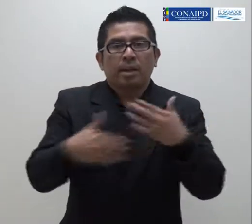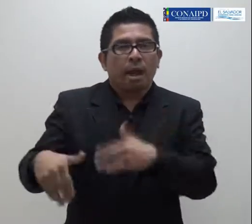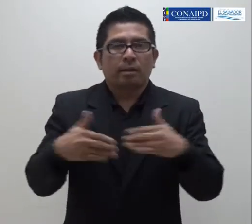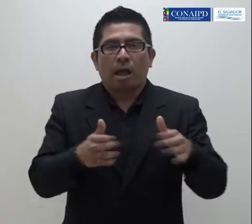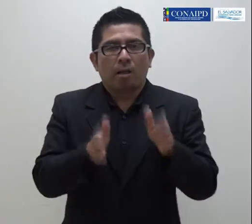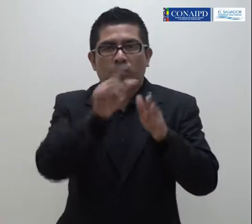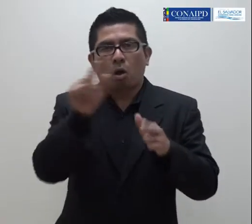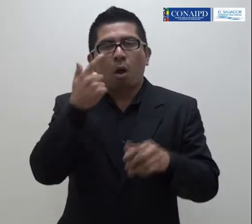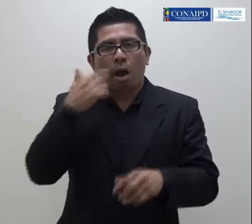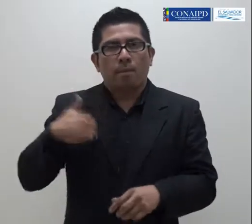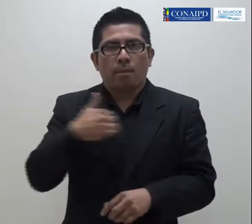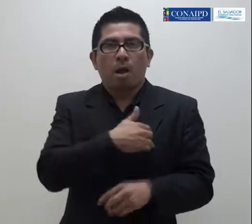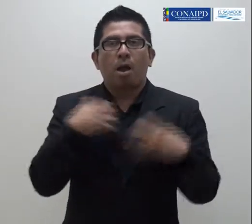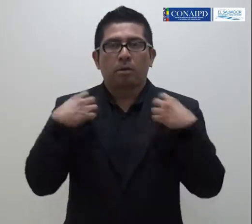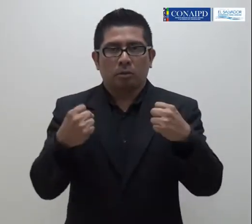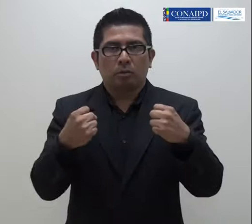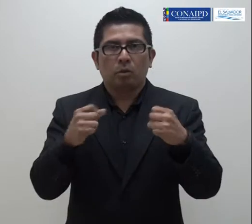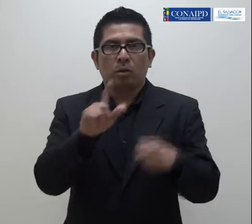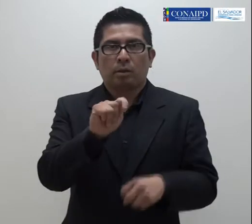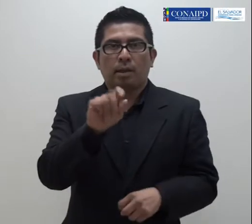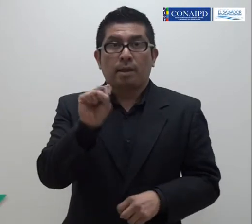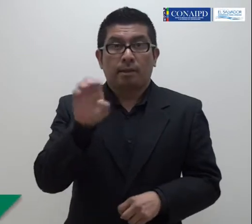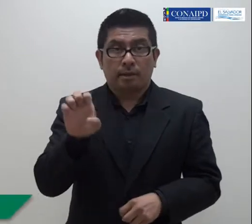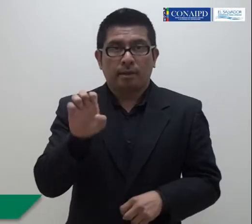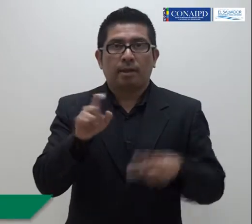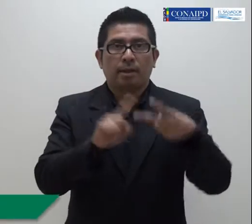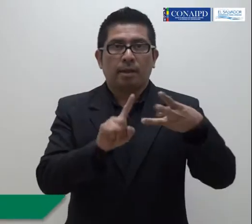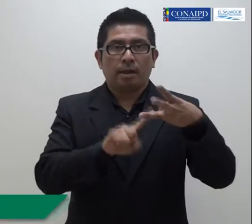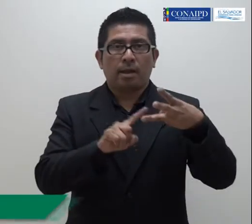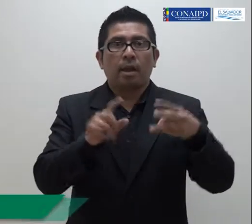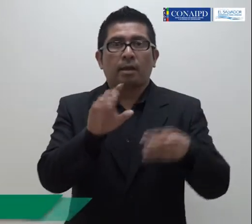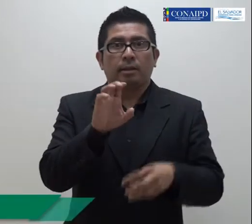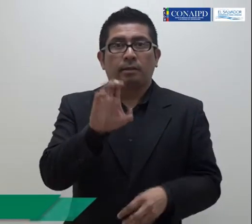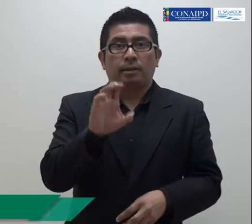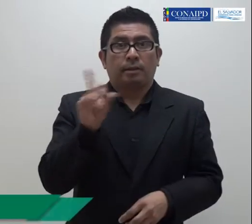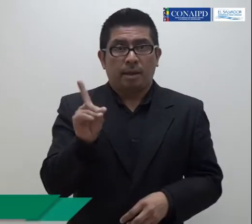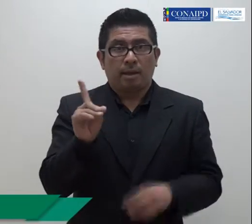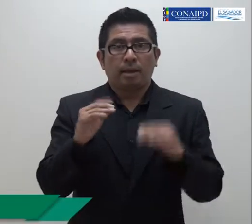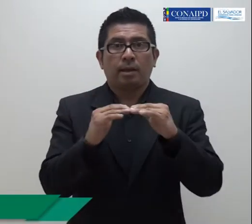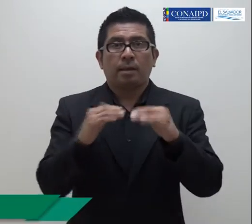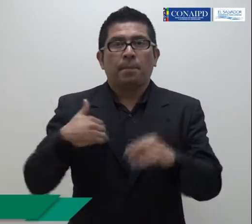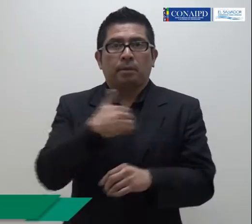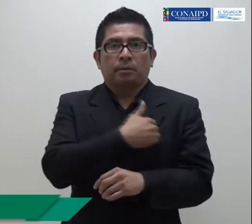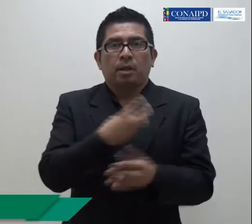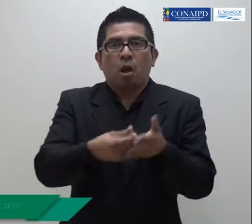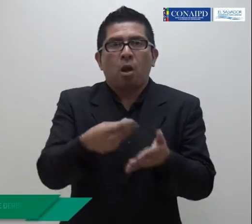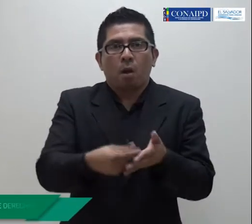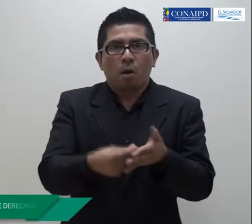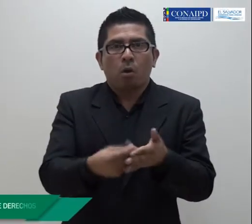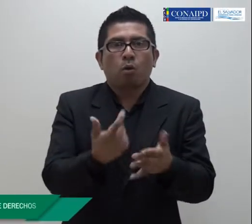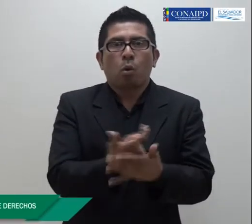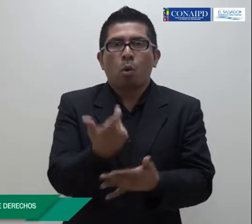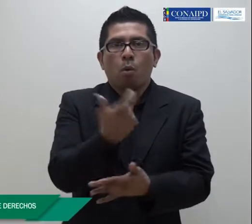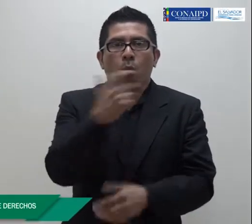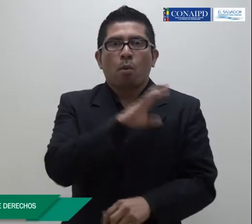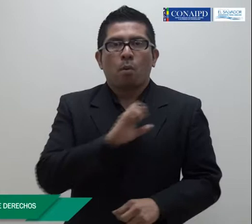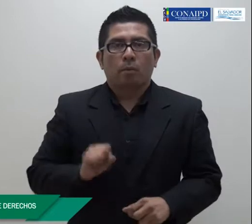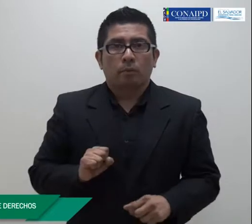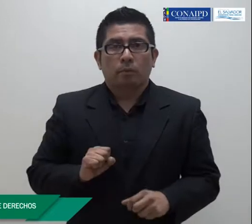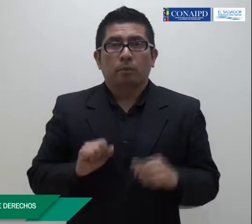el Ministerio de Salud, Tribunal Supremo Electoral, Defensoría del Consumidor, Ministerio de Economía, Universidad de El Salvador, Ministerio